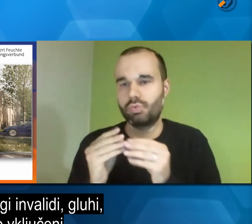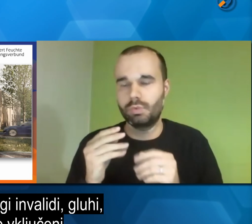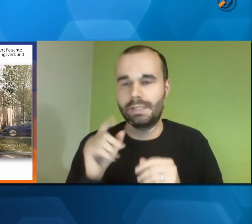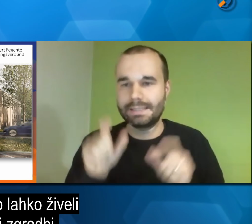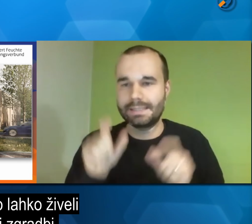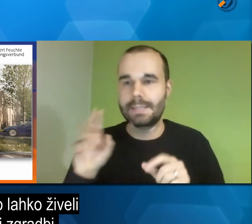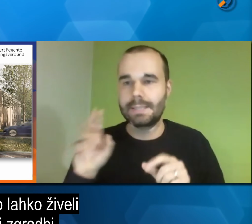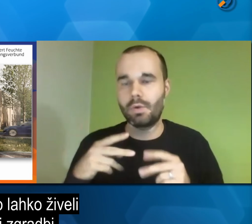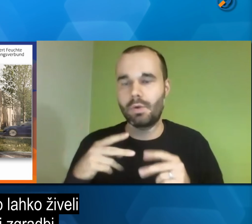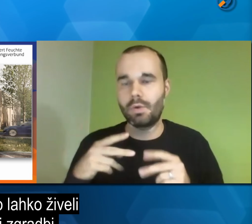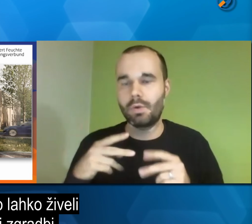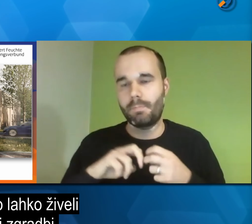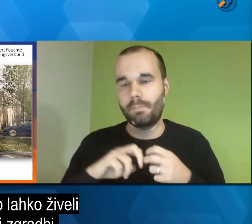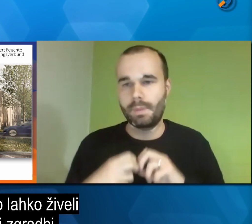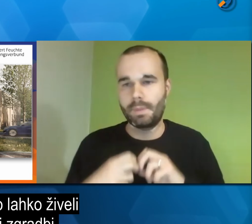bodo vključeni